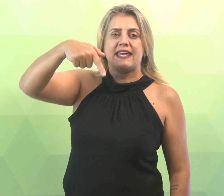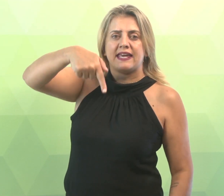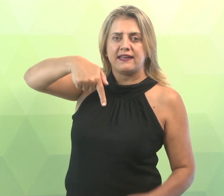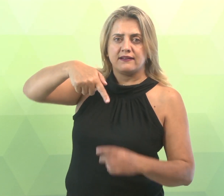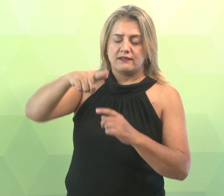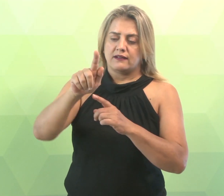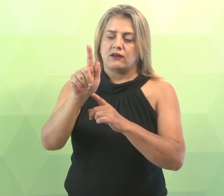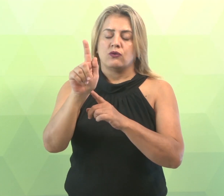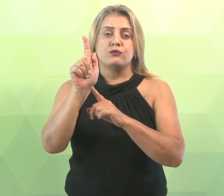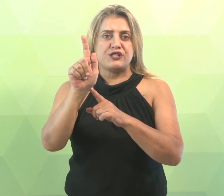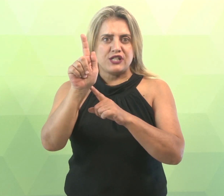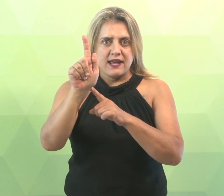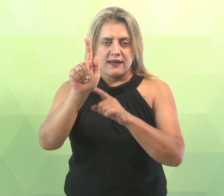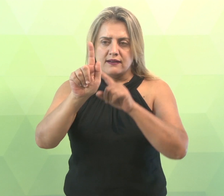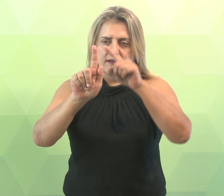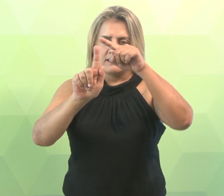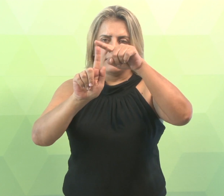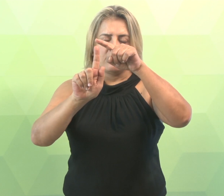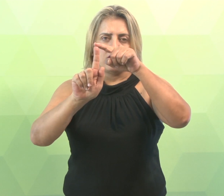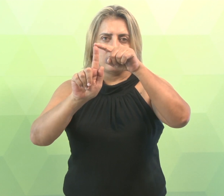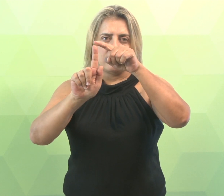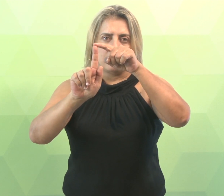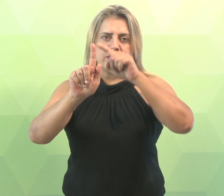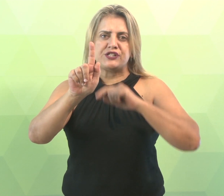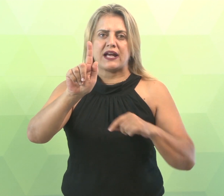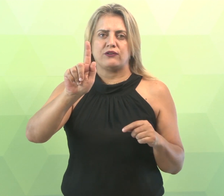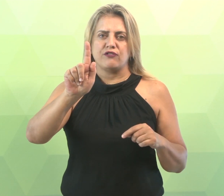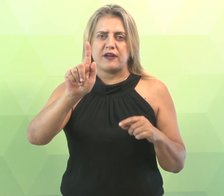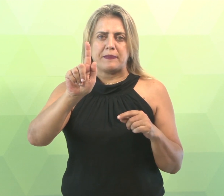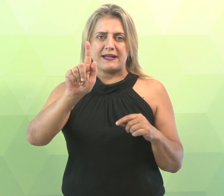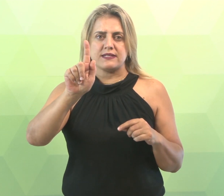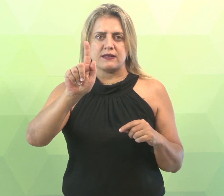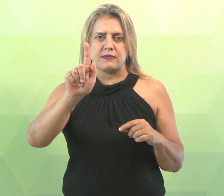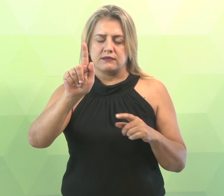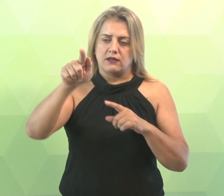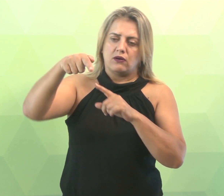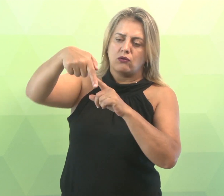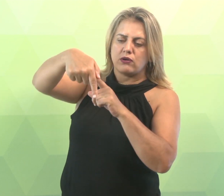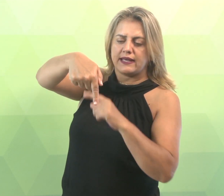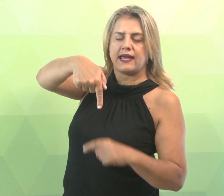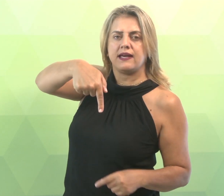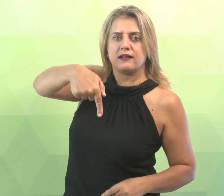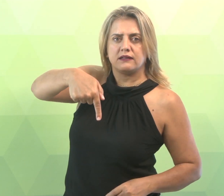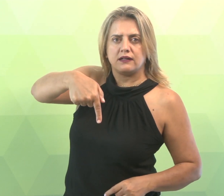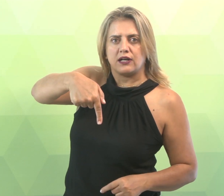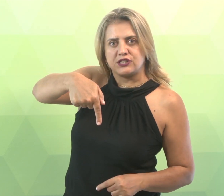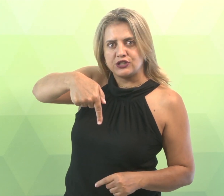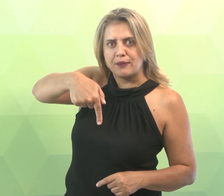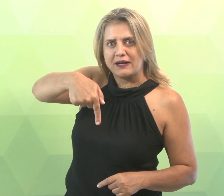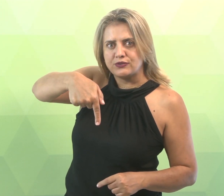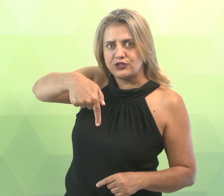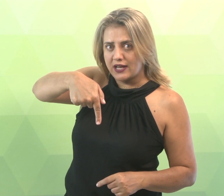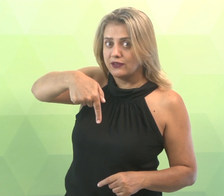Q, o G, o indicador fica para cima, o Q, a gente abaixa o indicador.